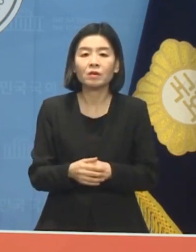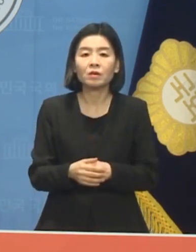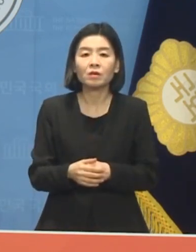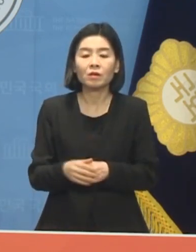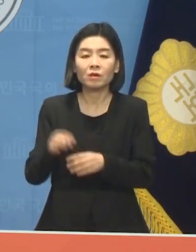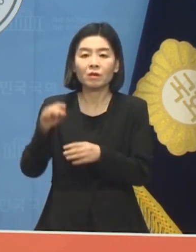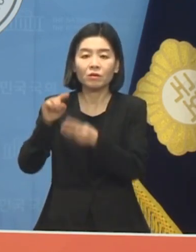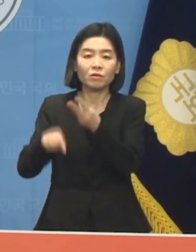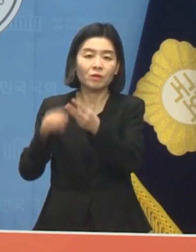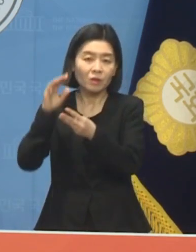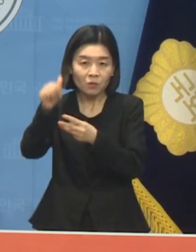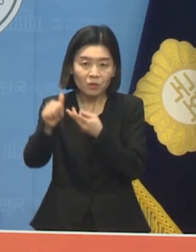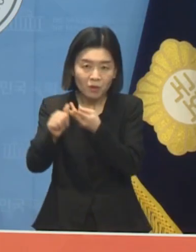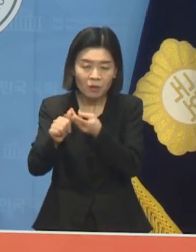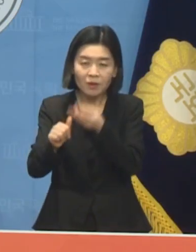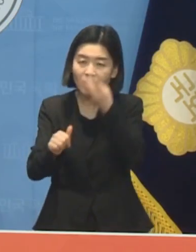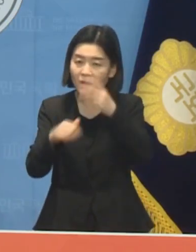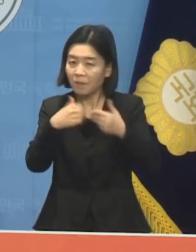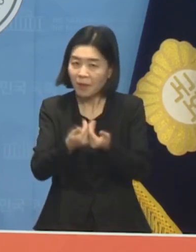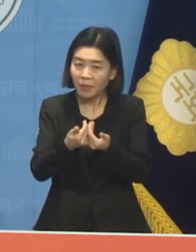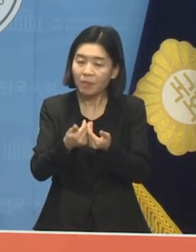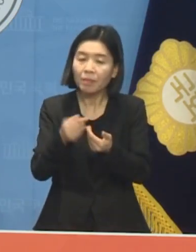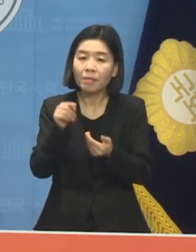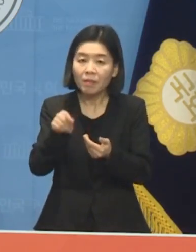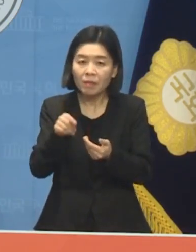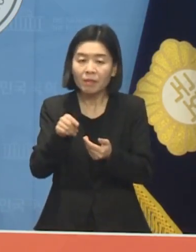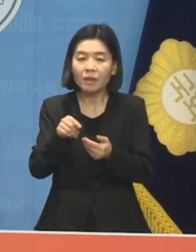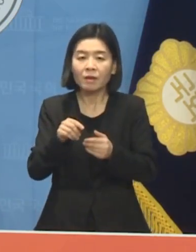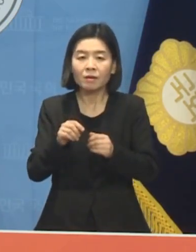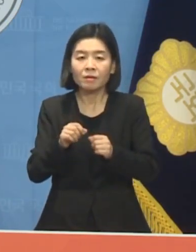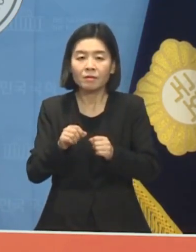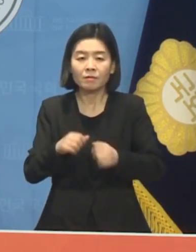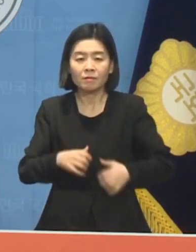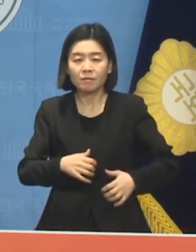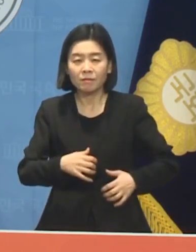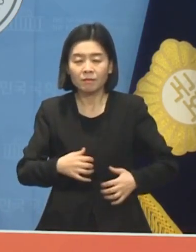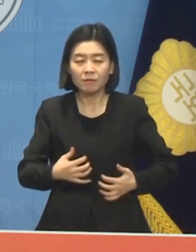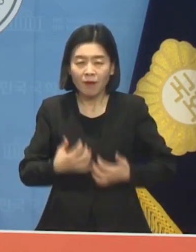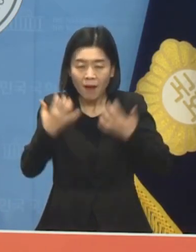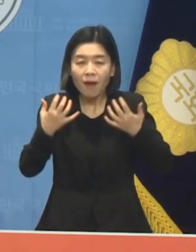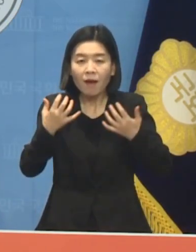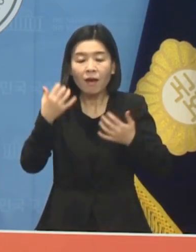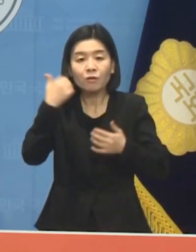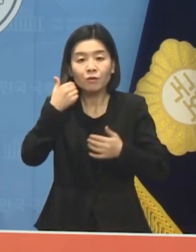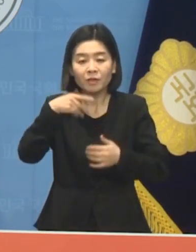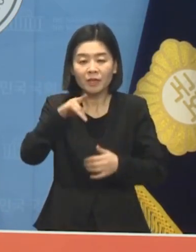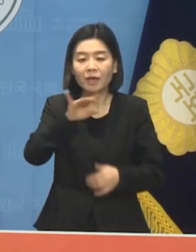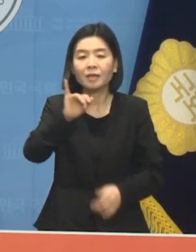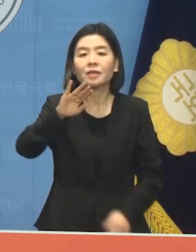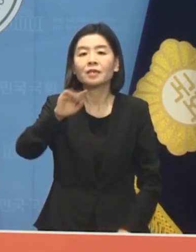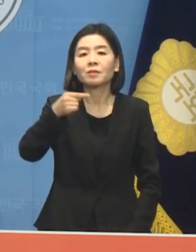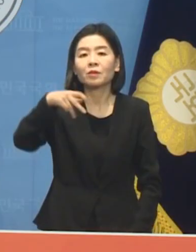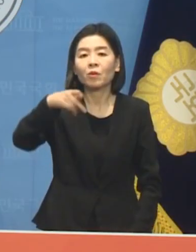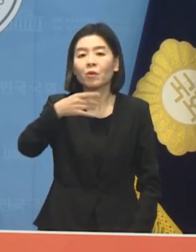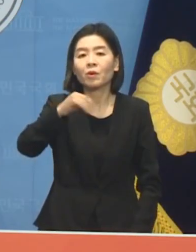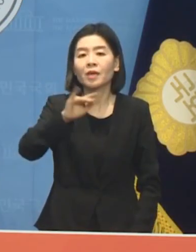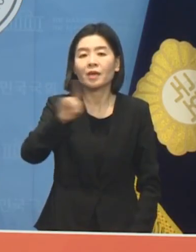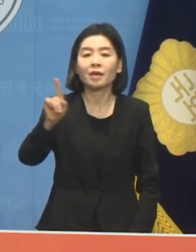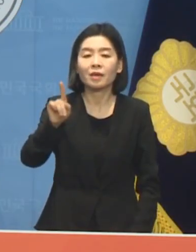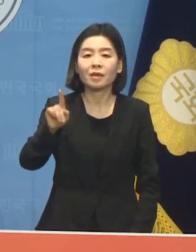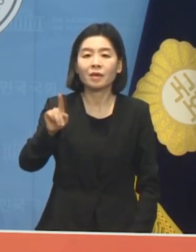윤 대통령 탄핵을 반대하며 분연히 일어선 세이브 코리아 손현보